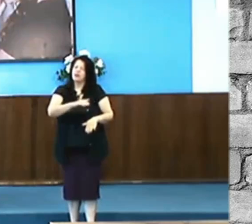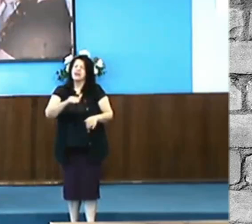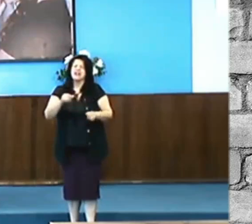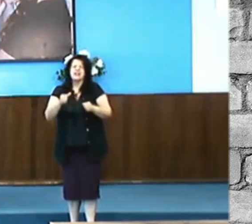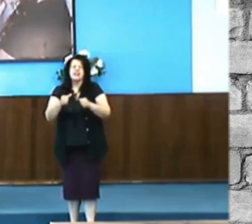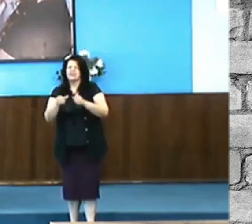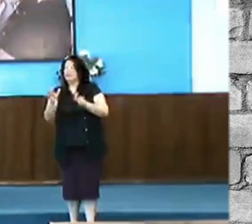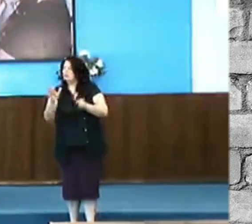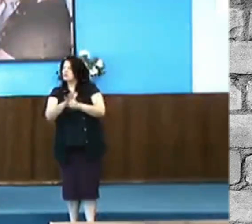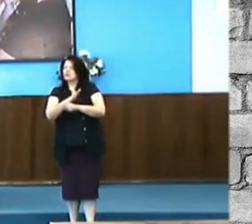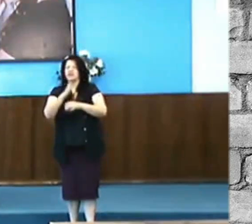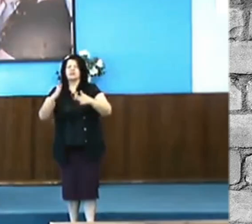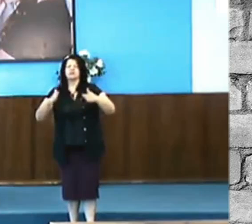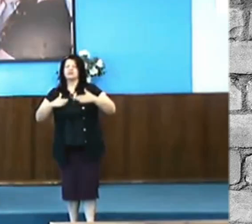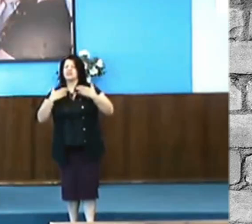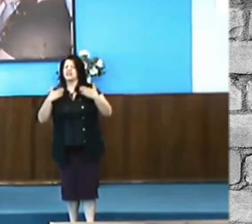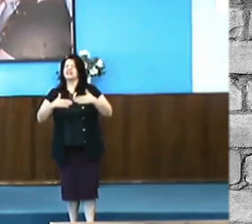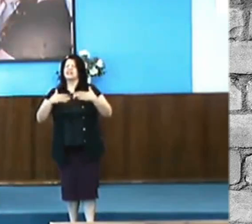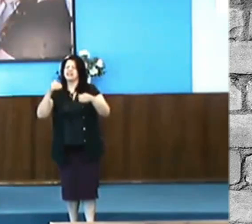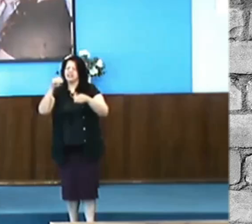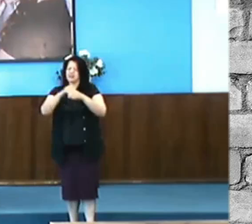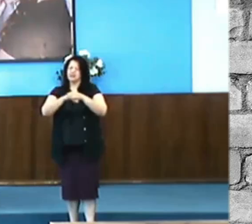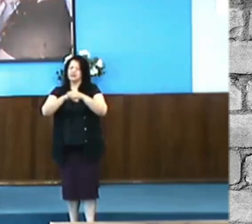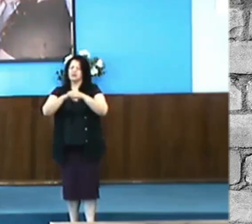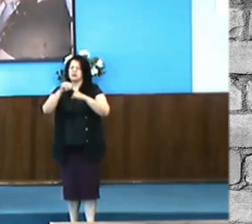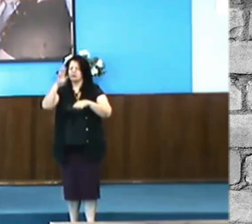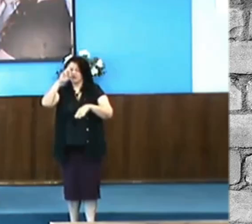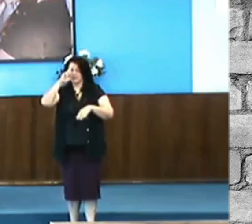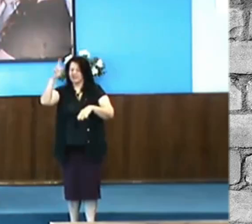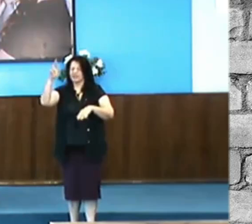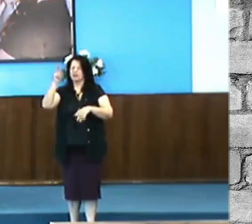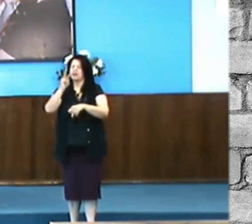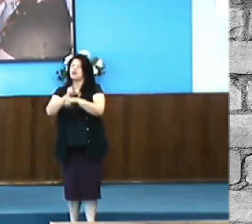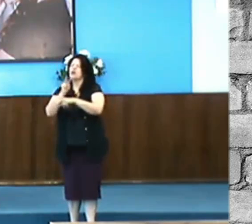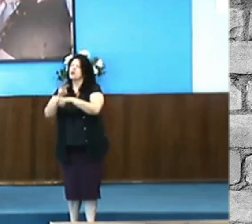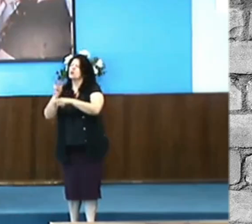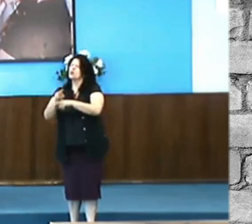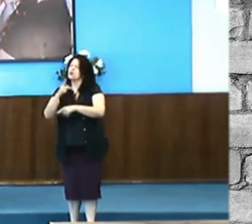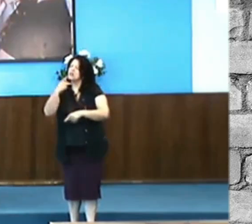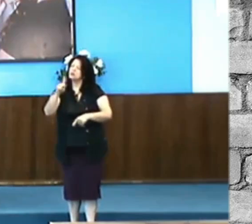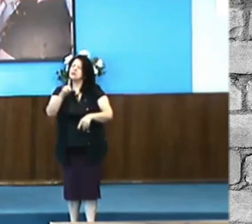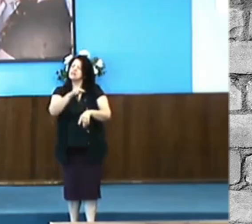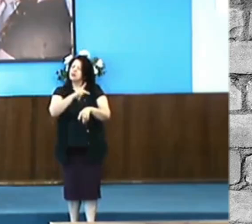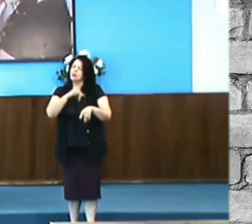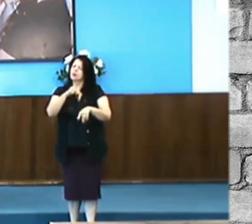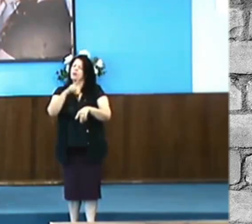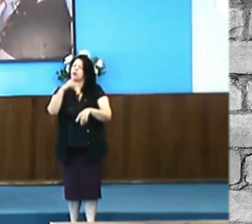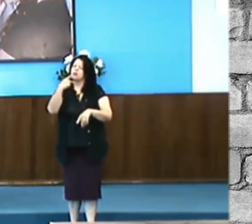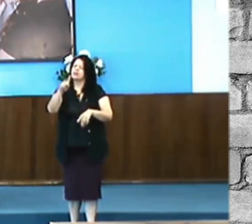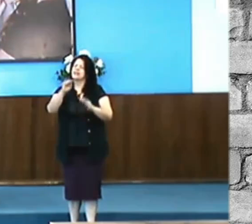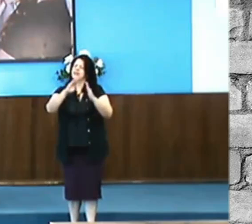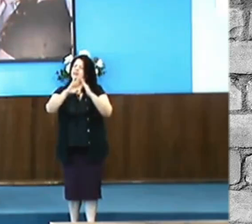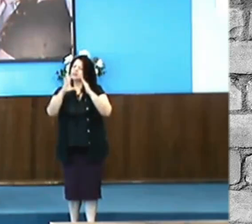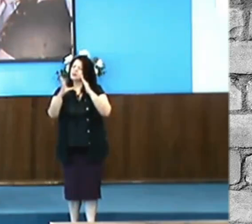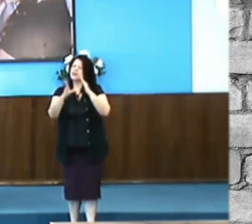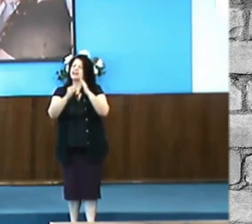Senhor somente. Cuida do Teu povo, da Tua igreja, e como diz a Tua palavra aqui no texto